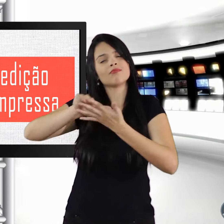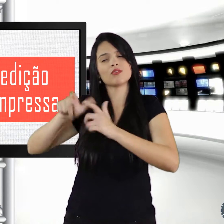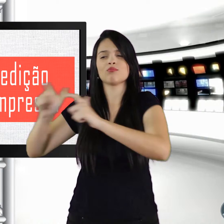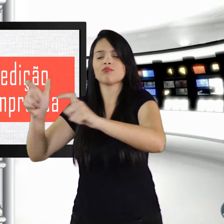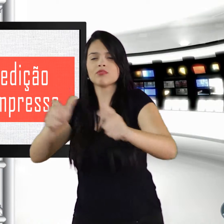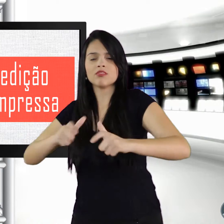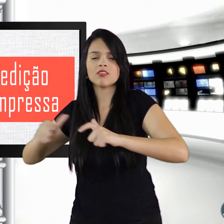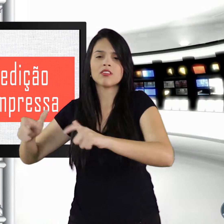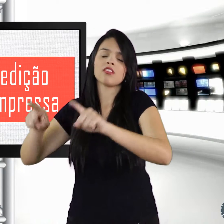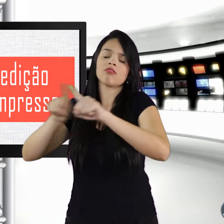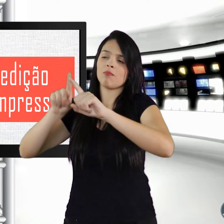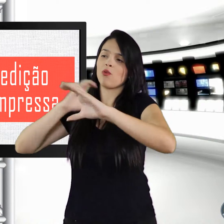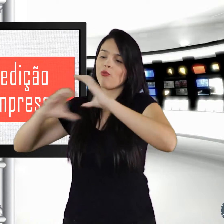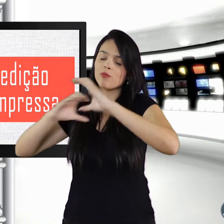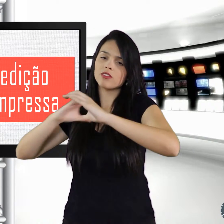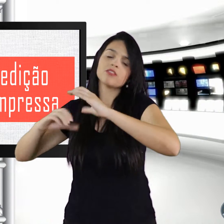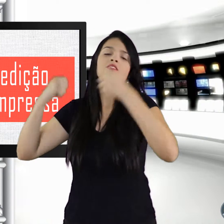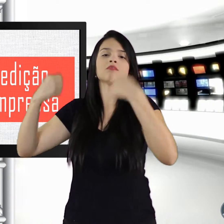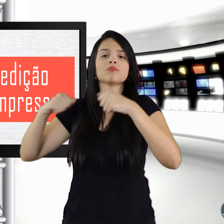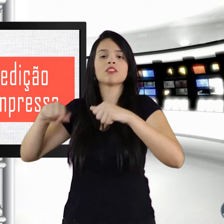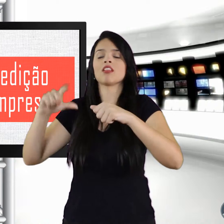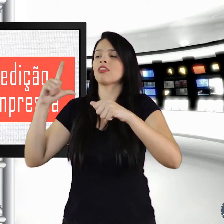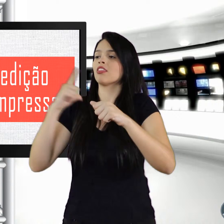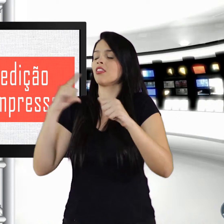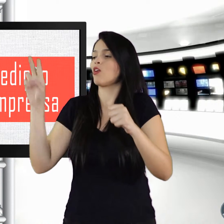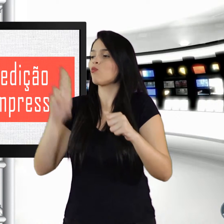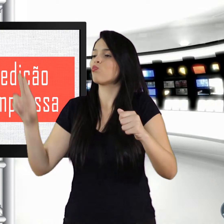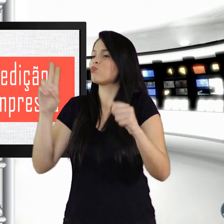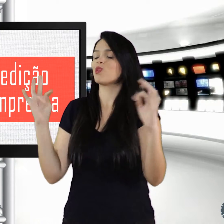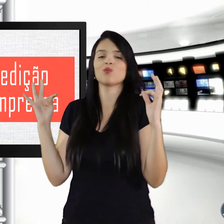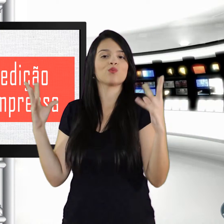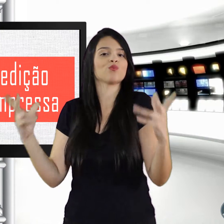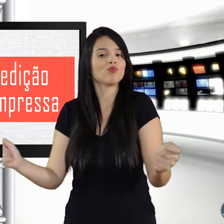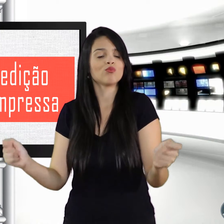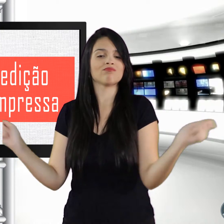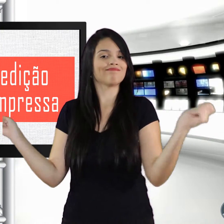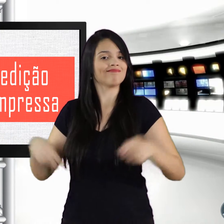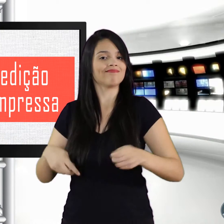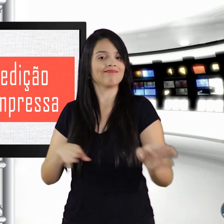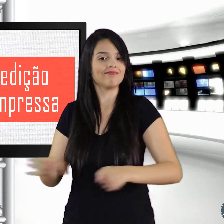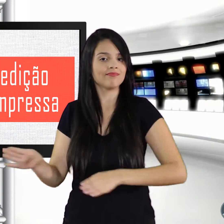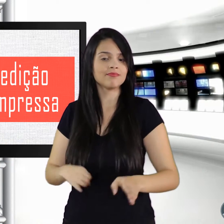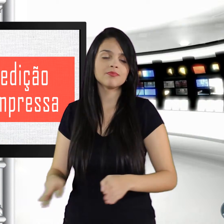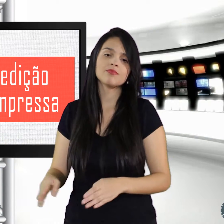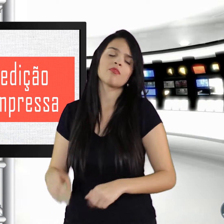e meios de comunicação devem ser concebidos de forma a serem utilizados por todos, o maior tempo possível,